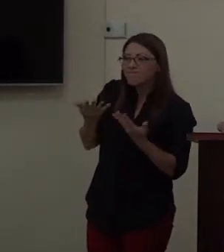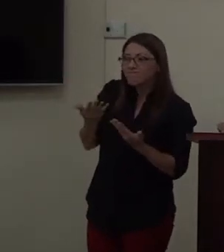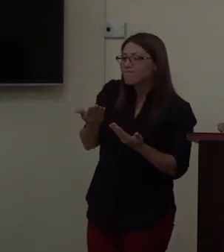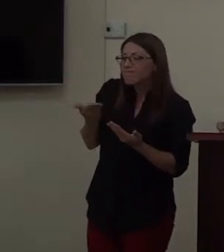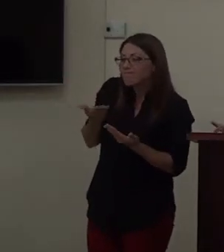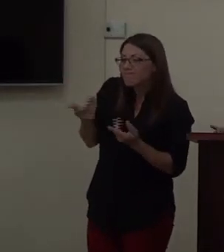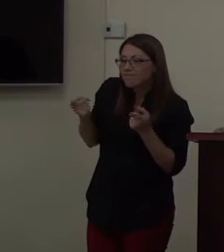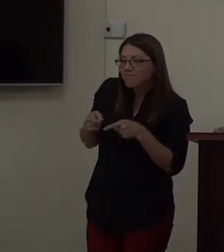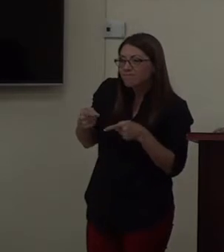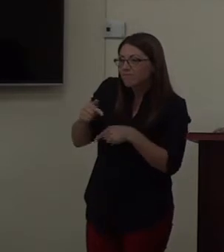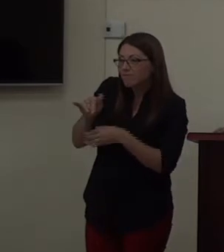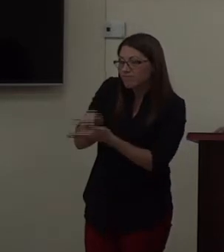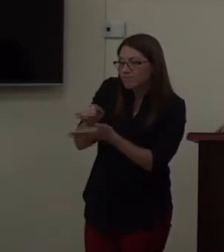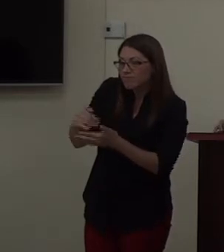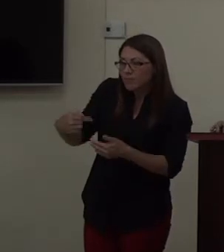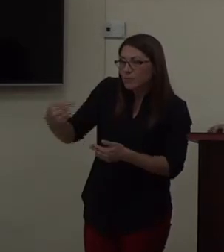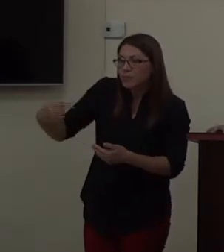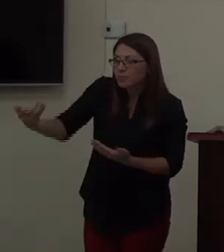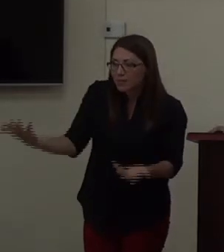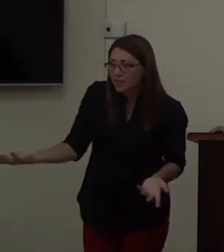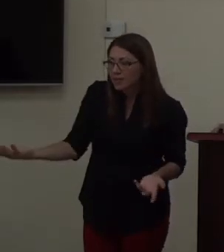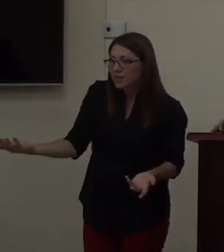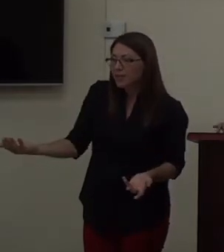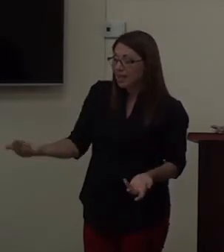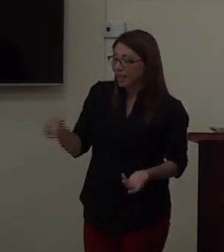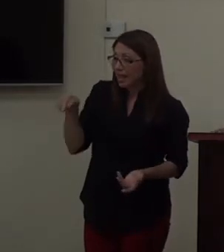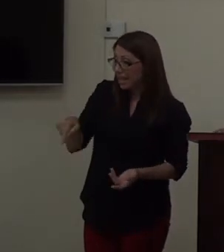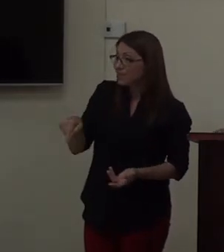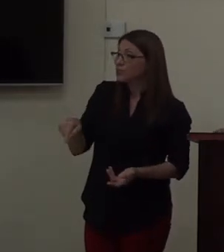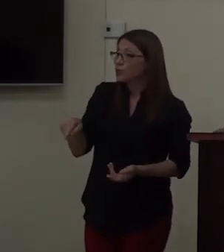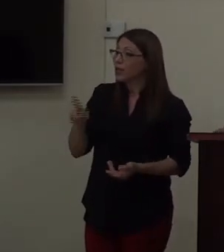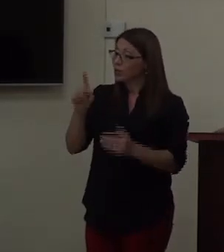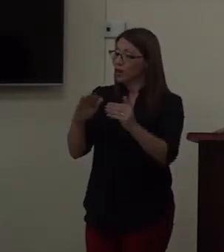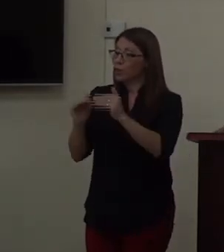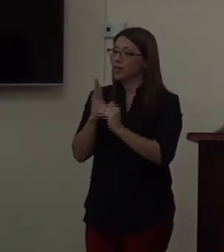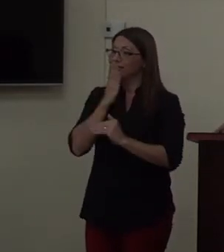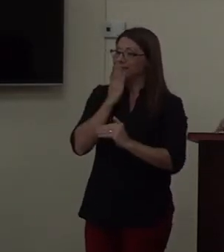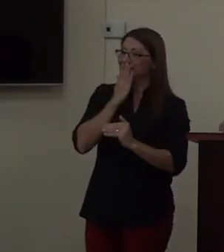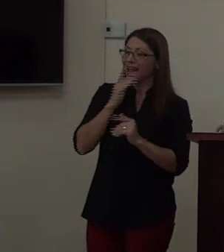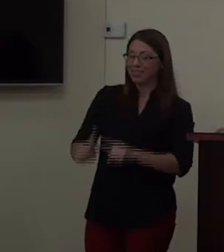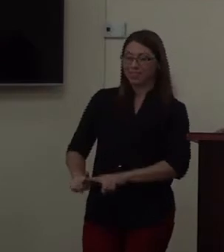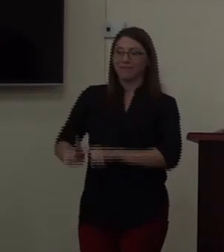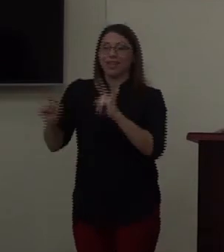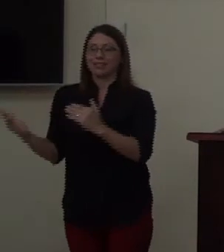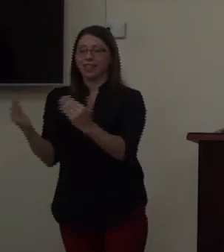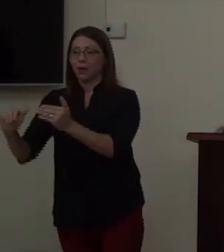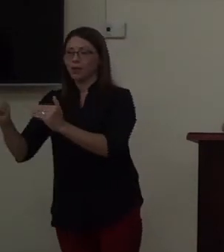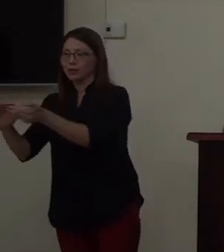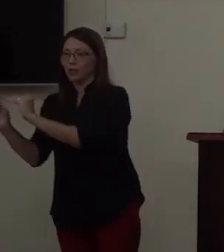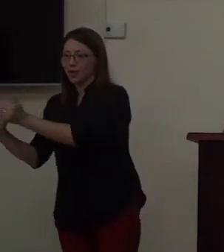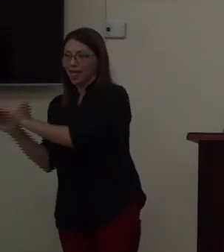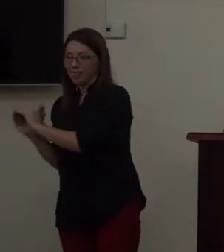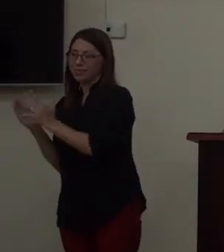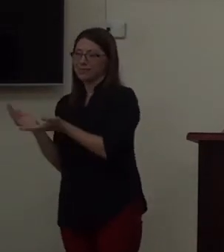de eso, ¿verdad? Y eso sí, en una comunidad indígena, a diferencia de otras comunidades, con todo